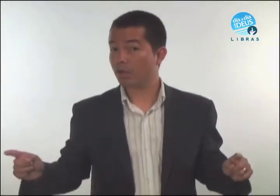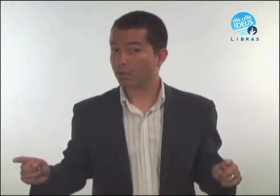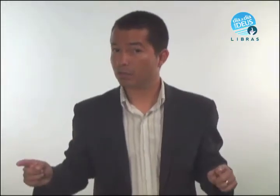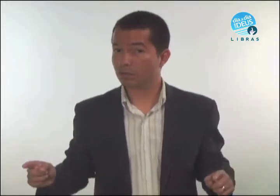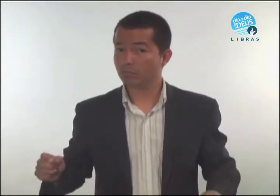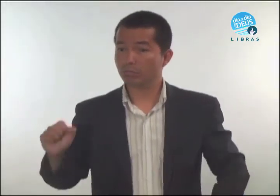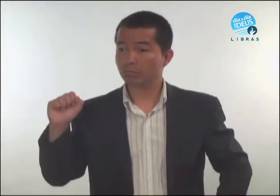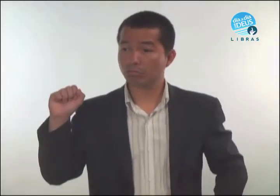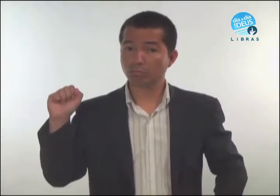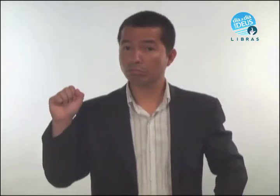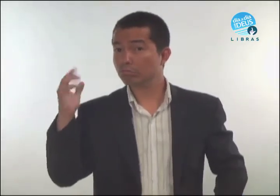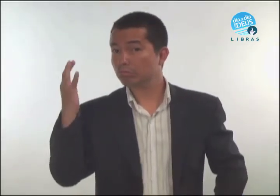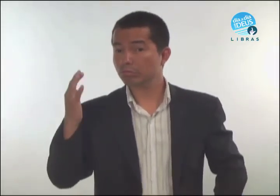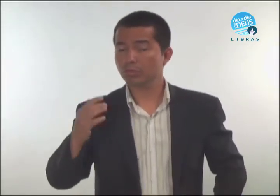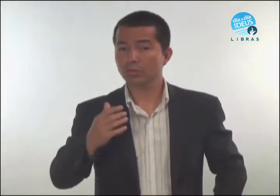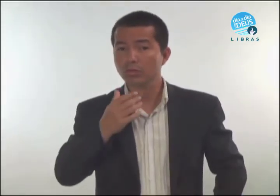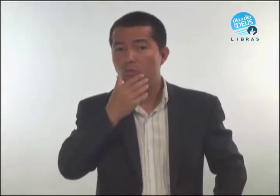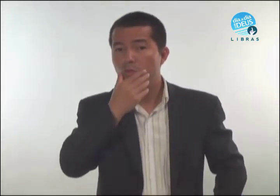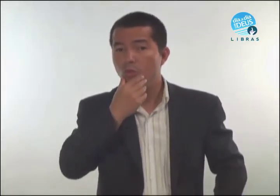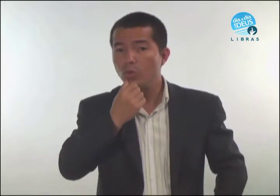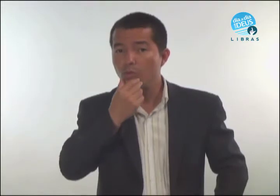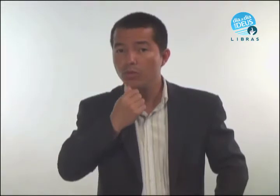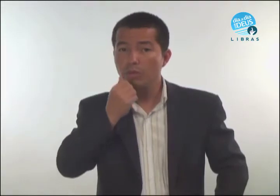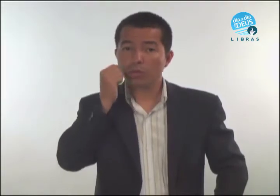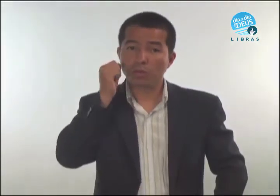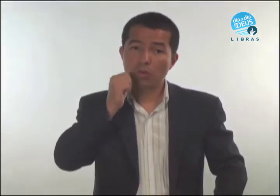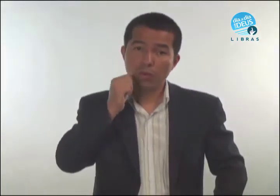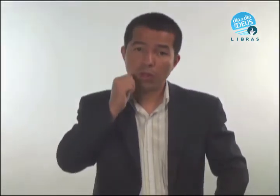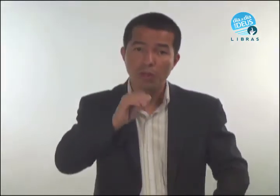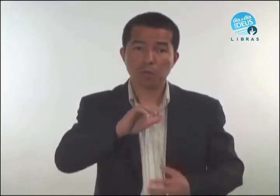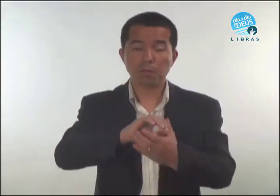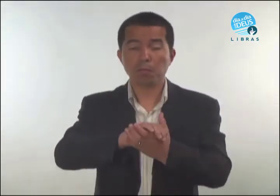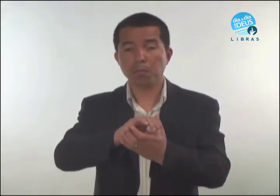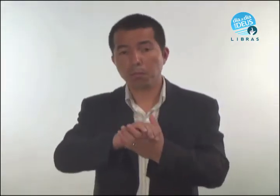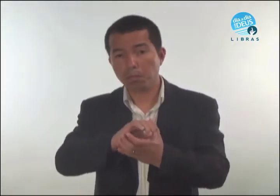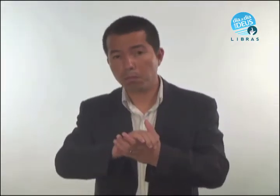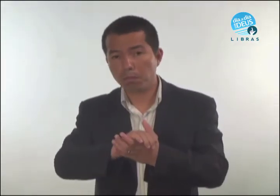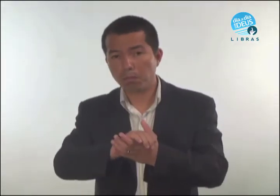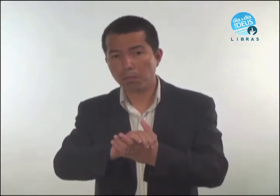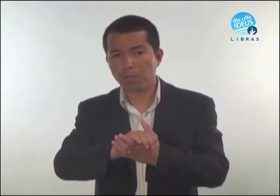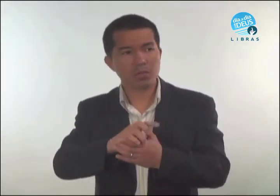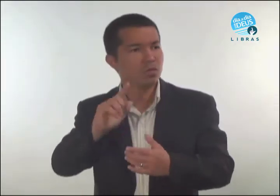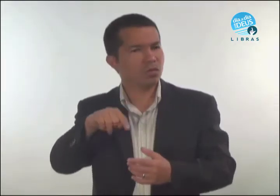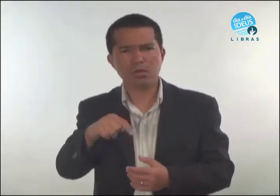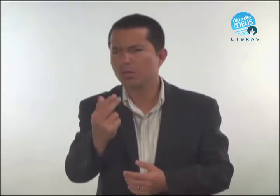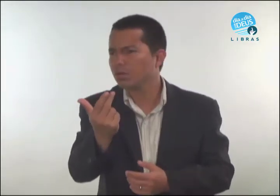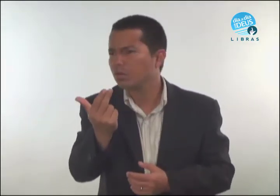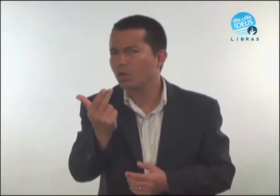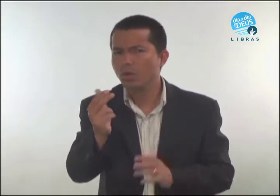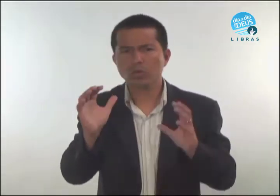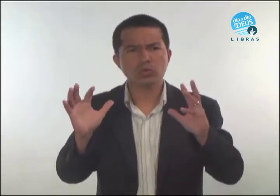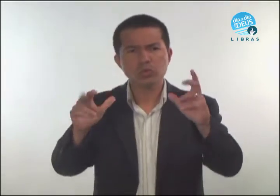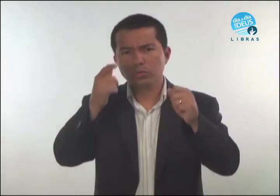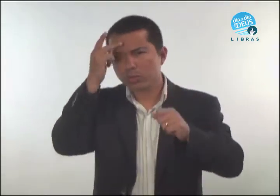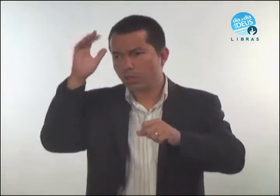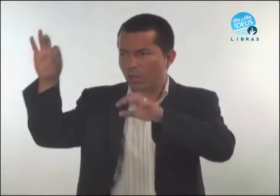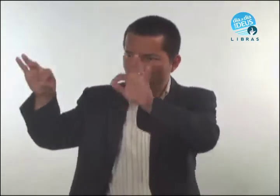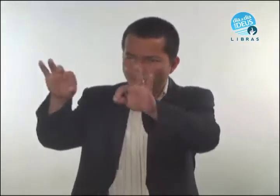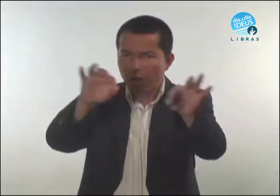E de repente no meio dessa congregação se levanta um casal que ouve o mesmo mover do Espírito,